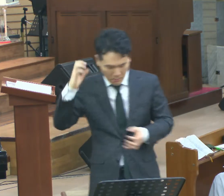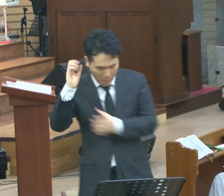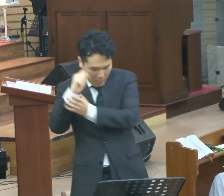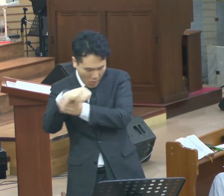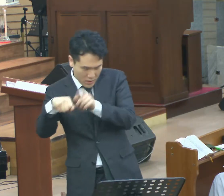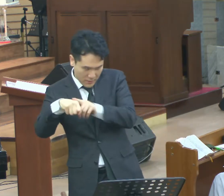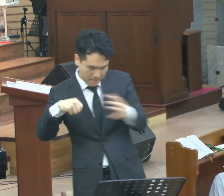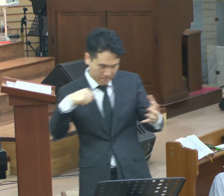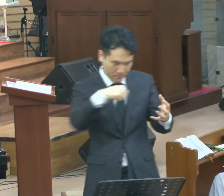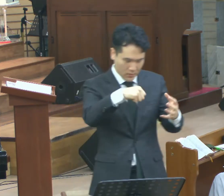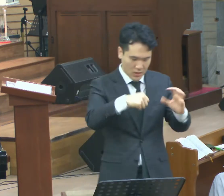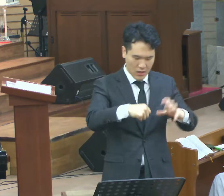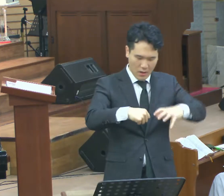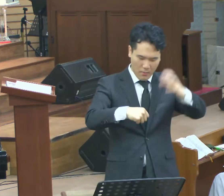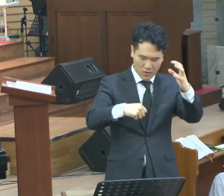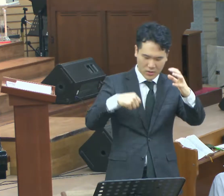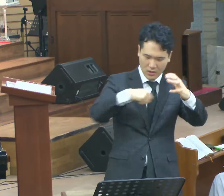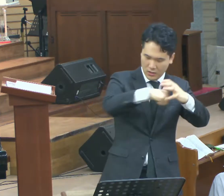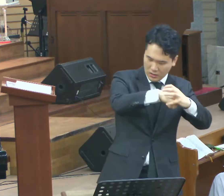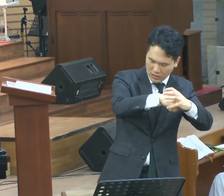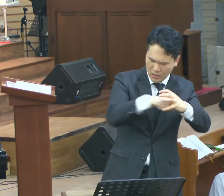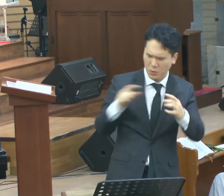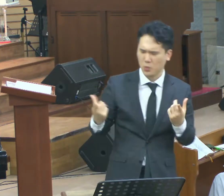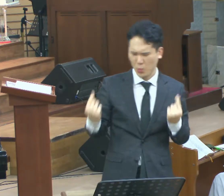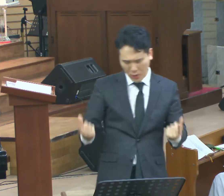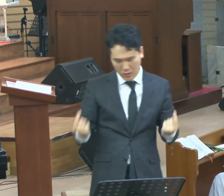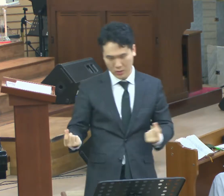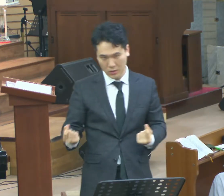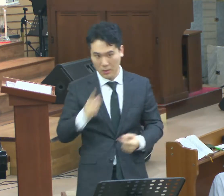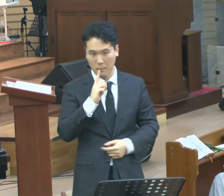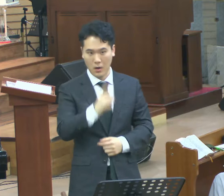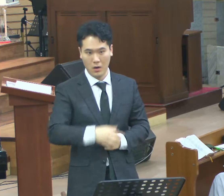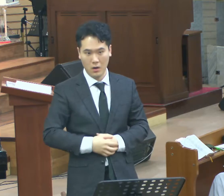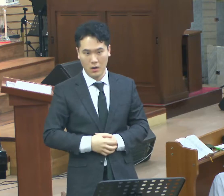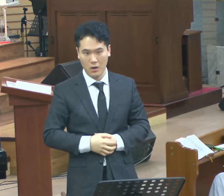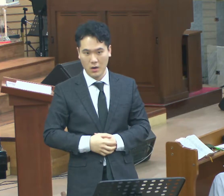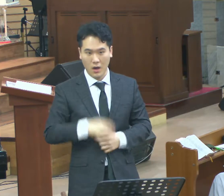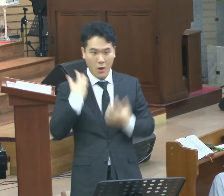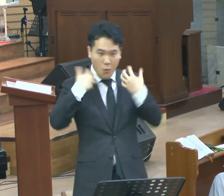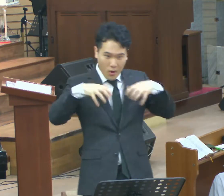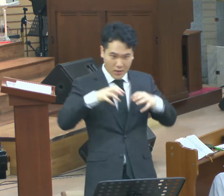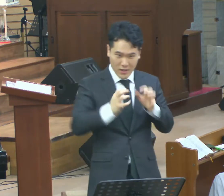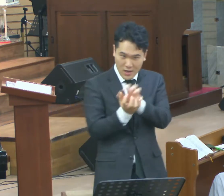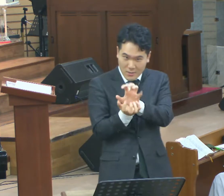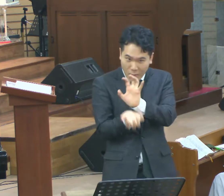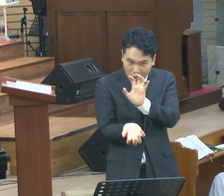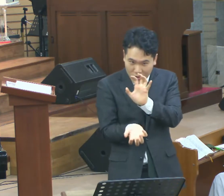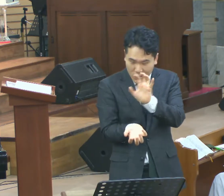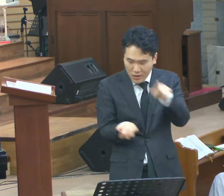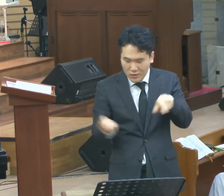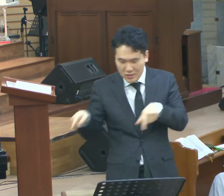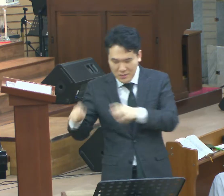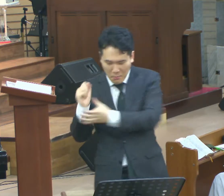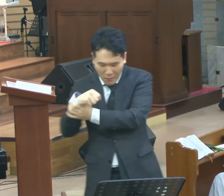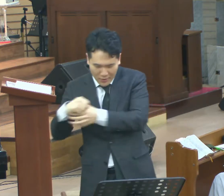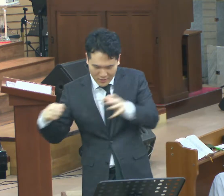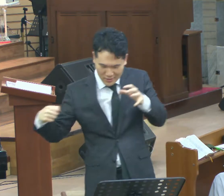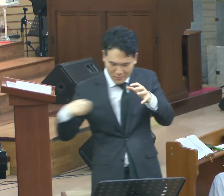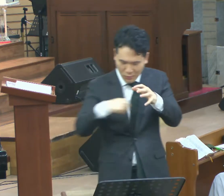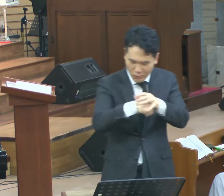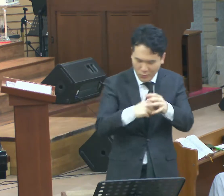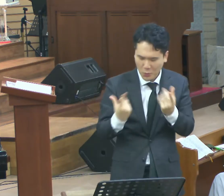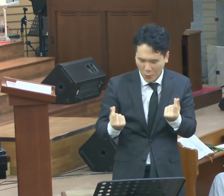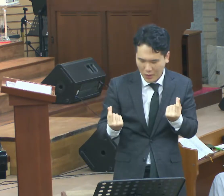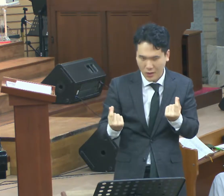완전히 달라지는 거예요. 근데 처칠로 하여금 그런 용기를 내고 의회는 그냥 히틀러하고 손 잡으려고 다 하고